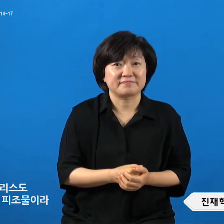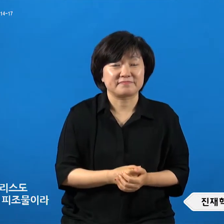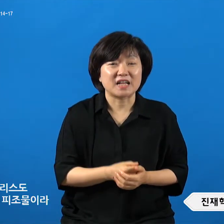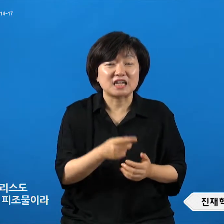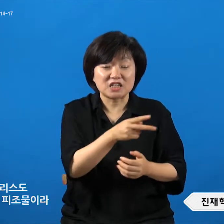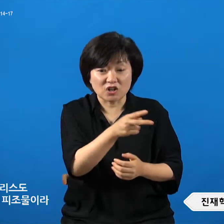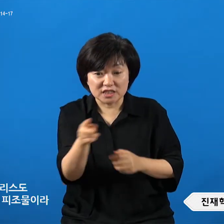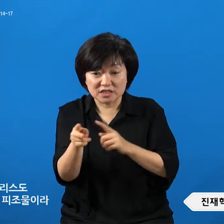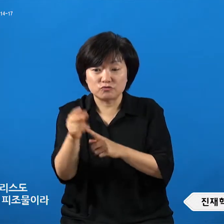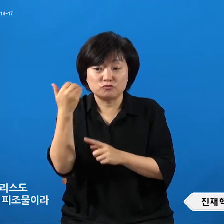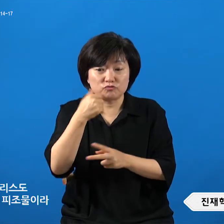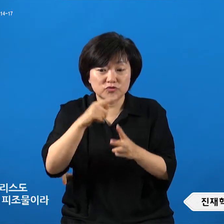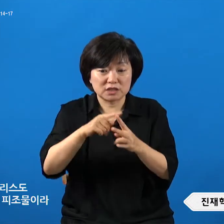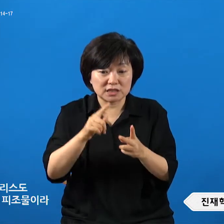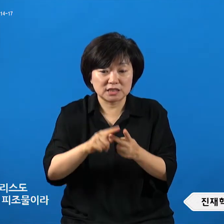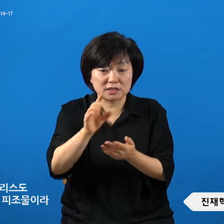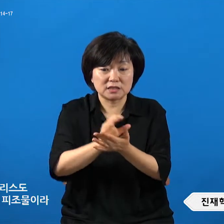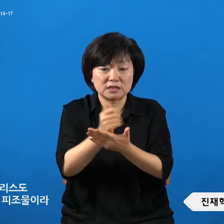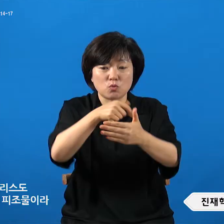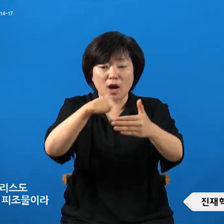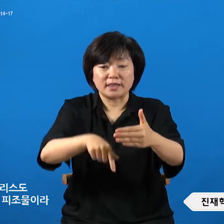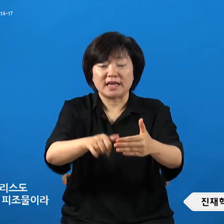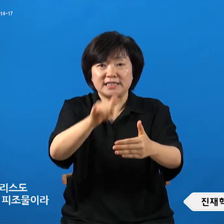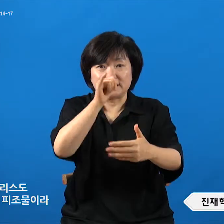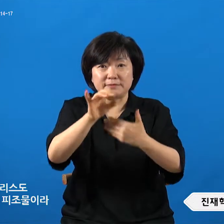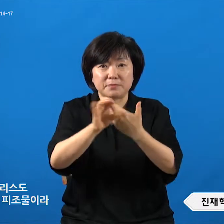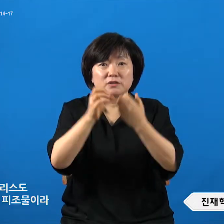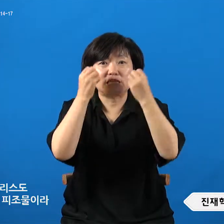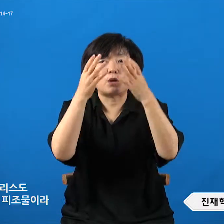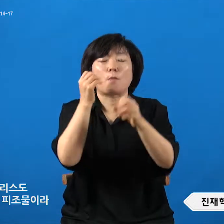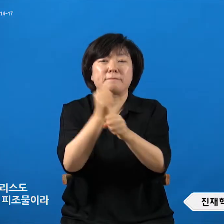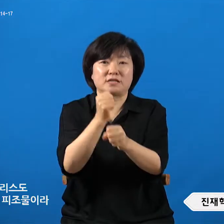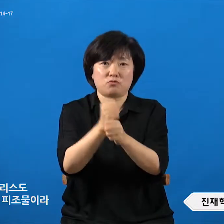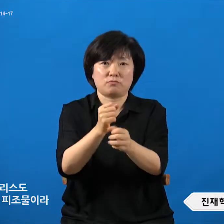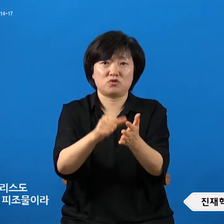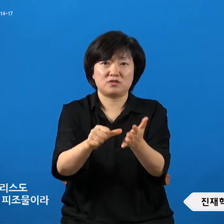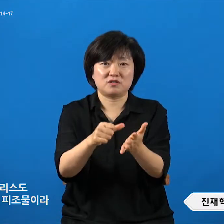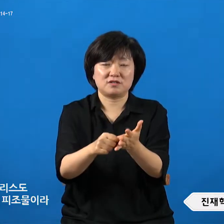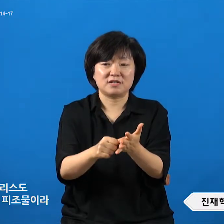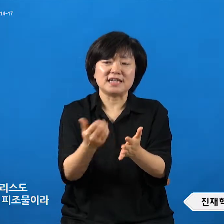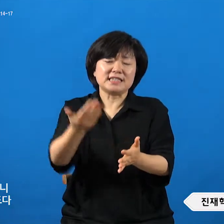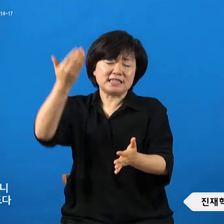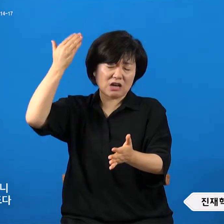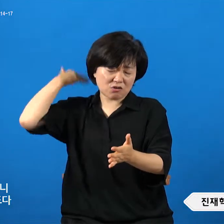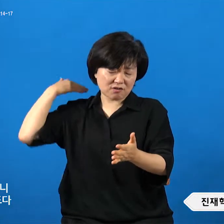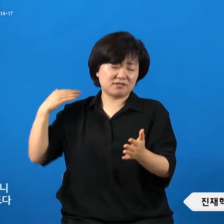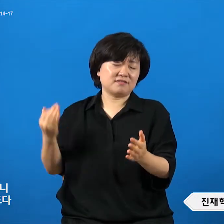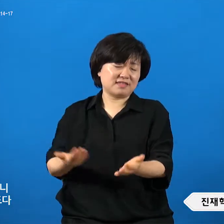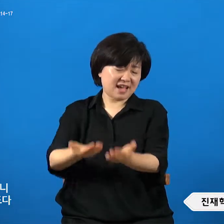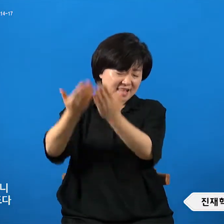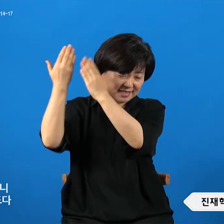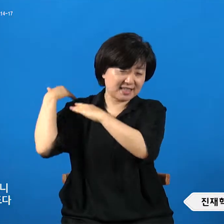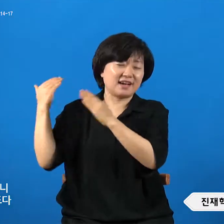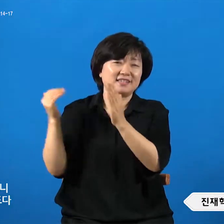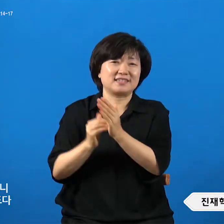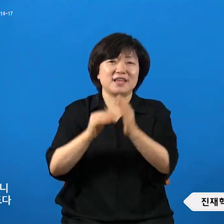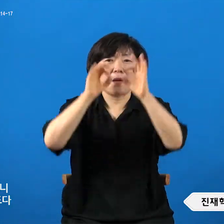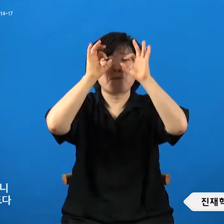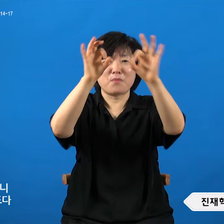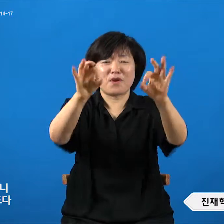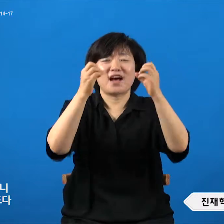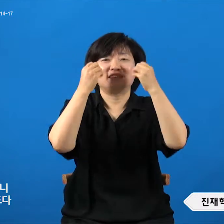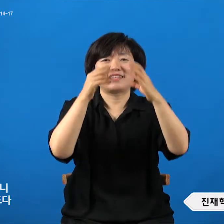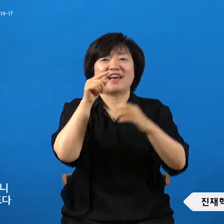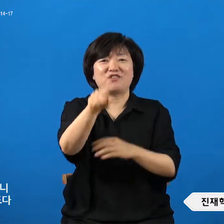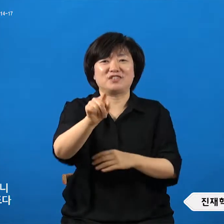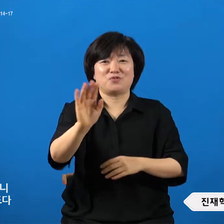시작. 그런즉 누구든지 그리스도 안에 있으면 새로운 피조물이라. 이전 것은 지나갔으니 보라